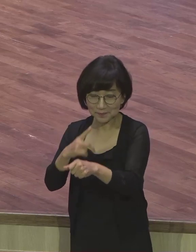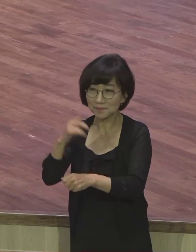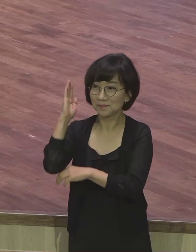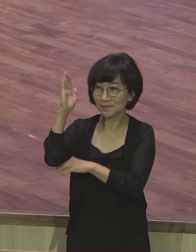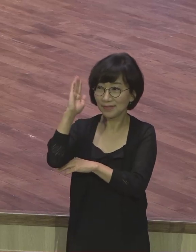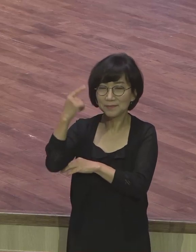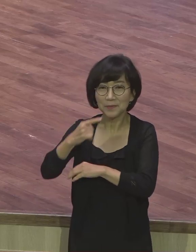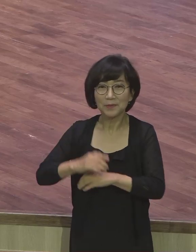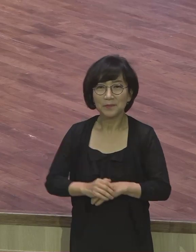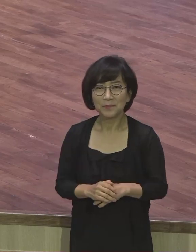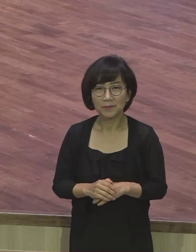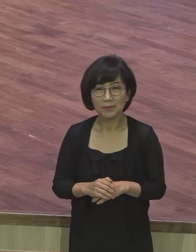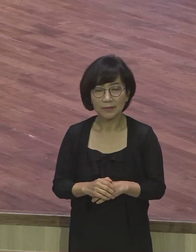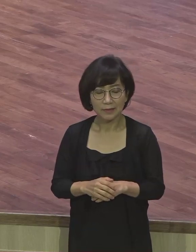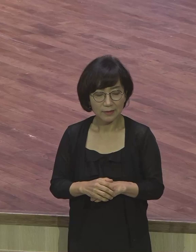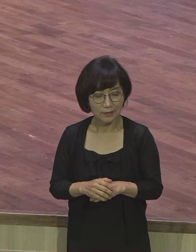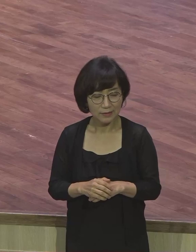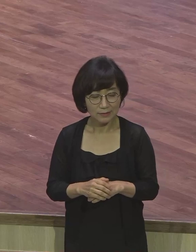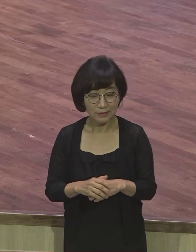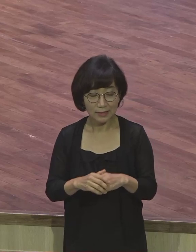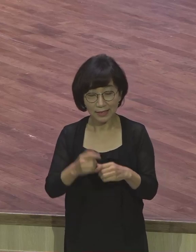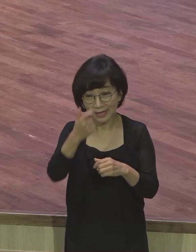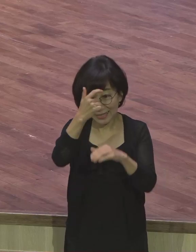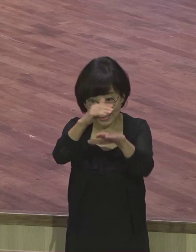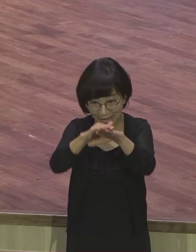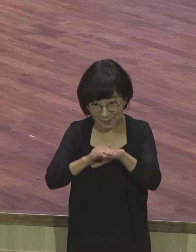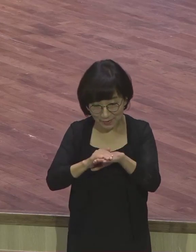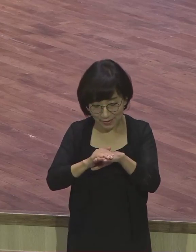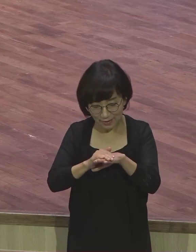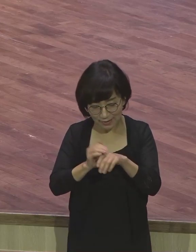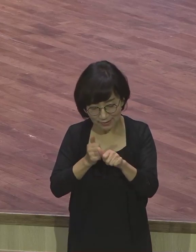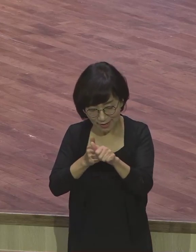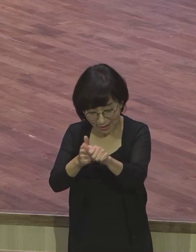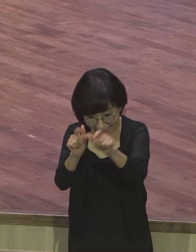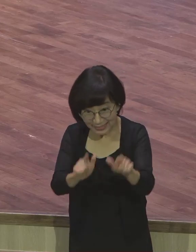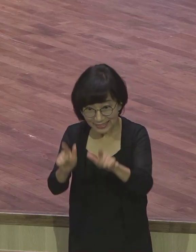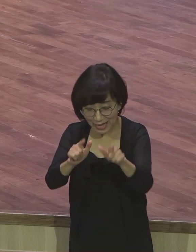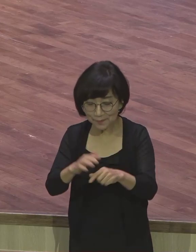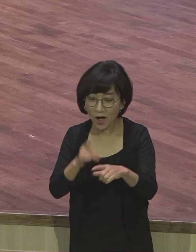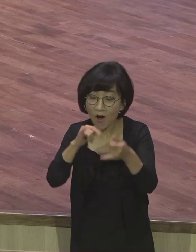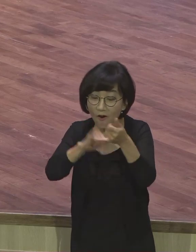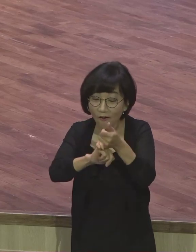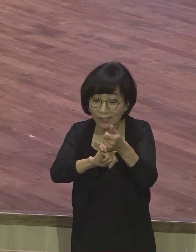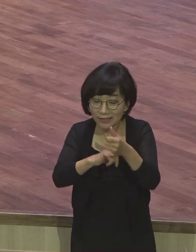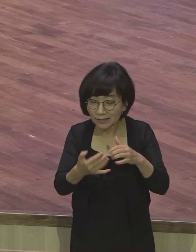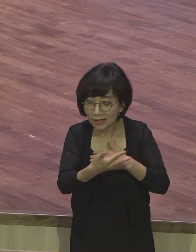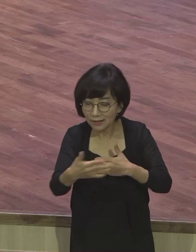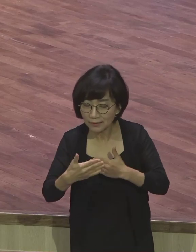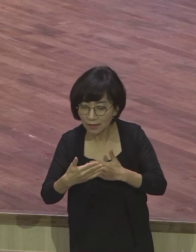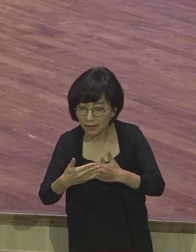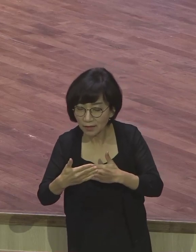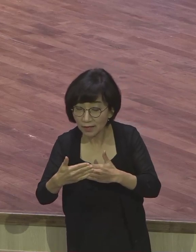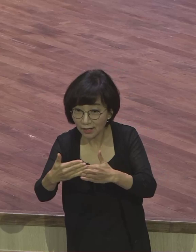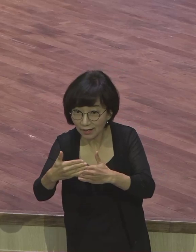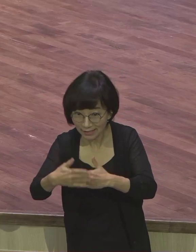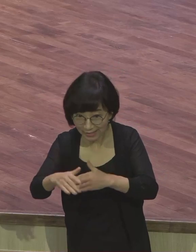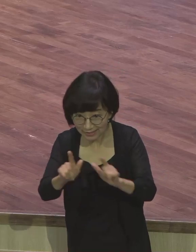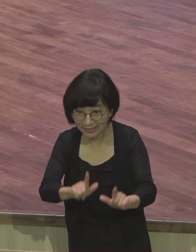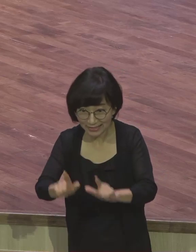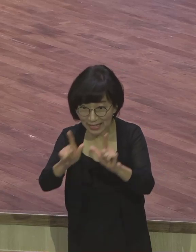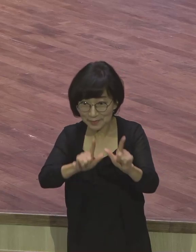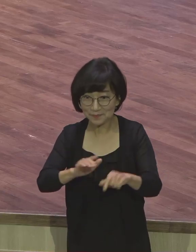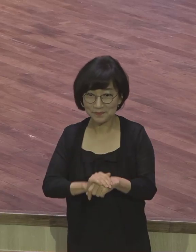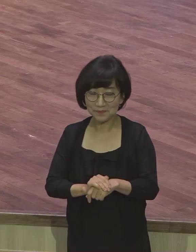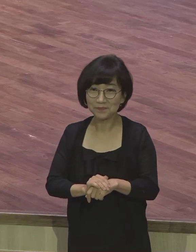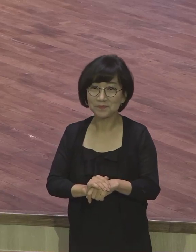예배가 이끄는 삶, 언약의 여정을 가는 삶, 하나님의 말씀이 성취되는 현장에 있는